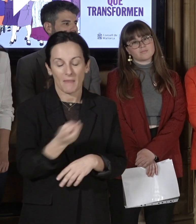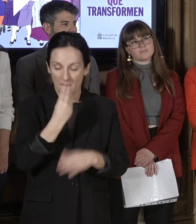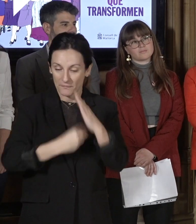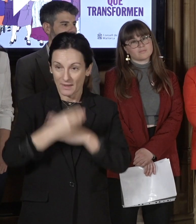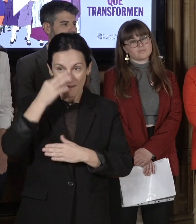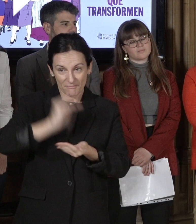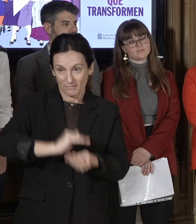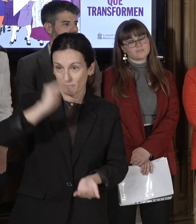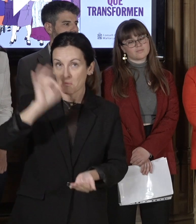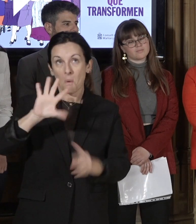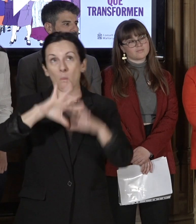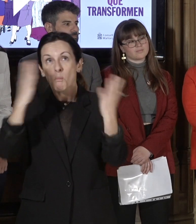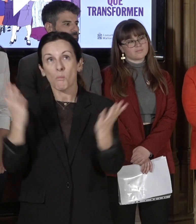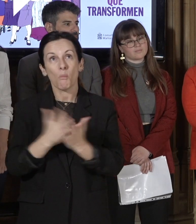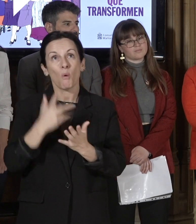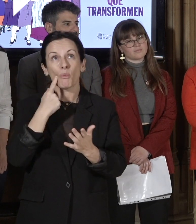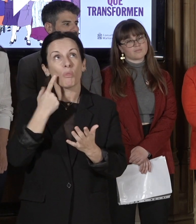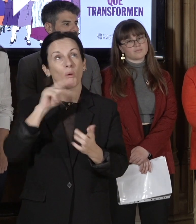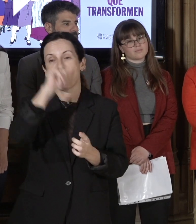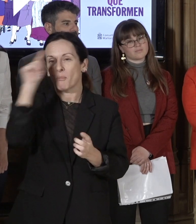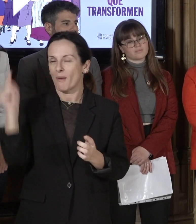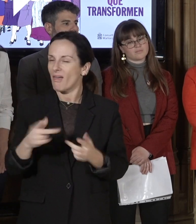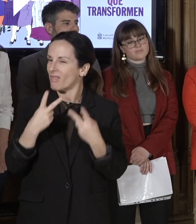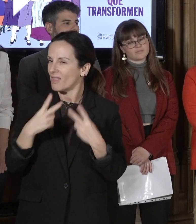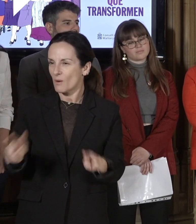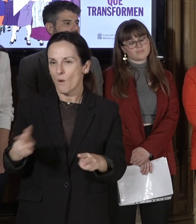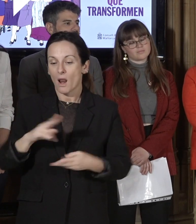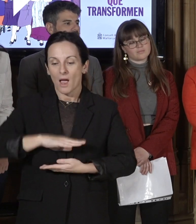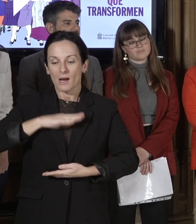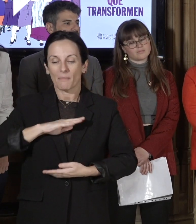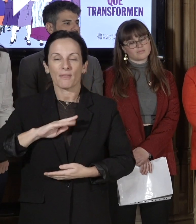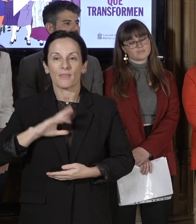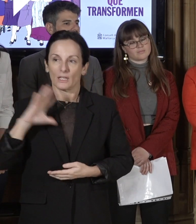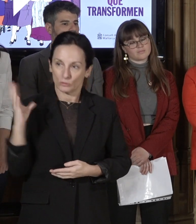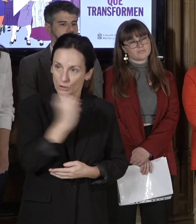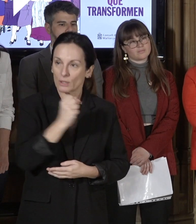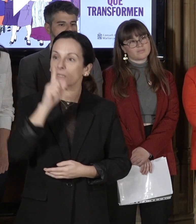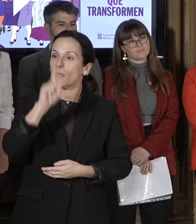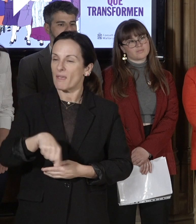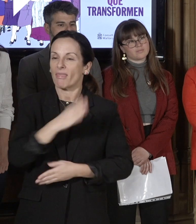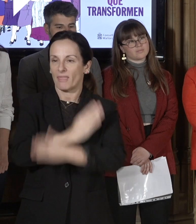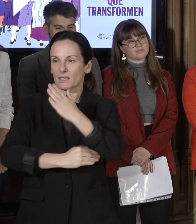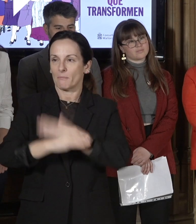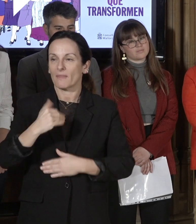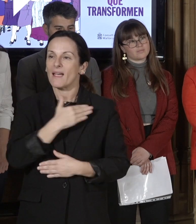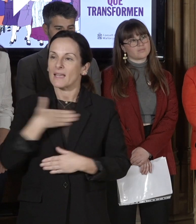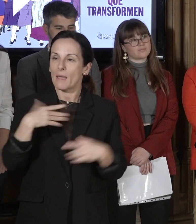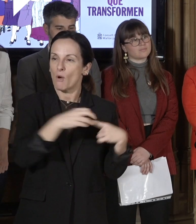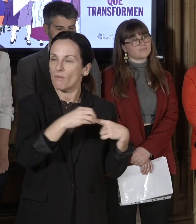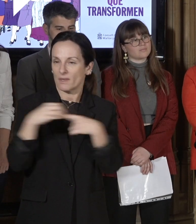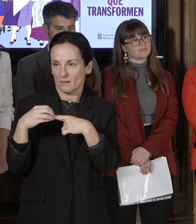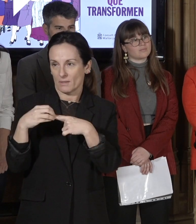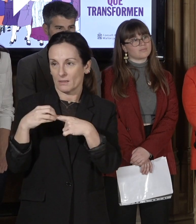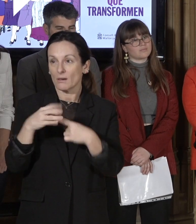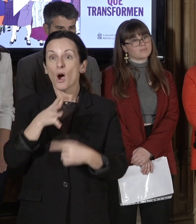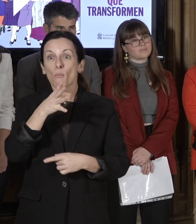món. Tenim totes les capacitats i també discapacitats. Volem liderar perquè